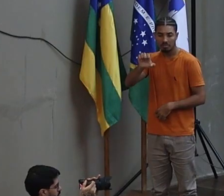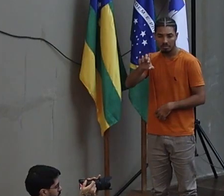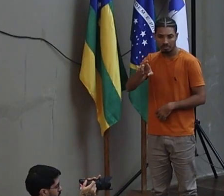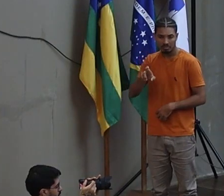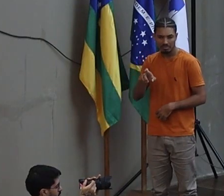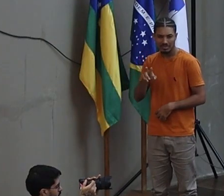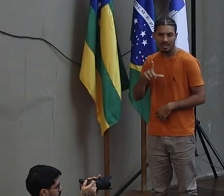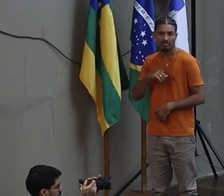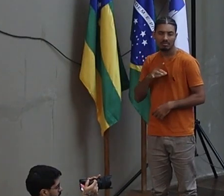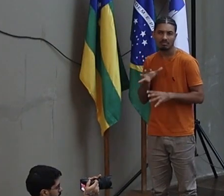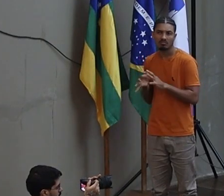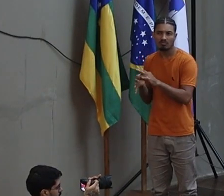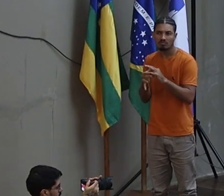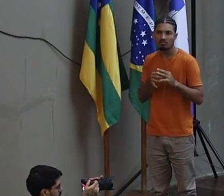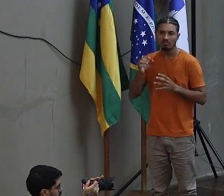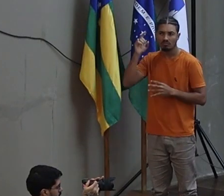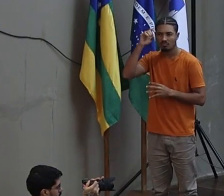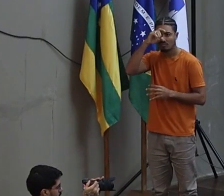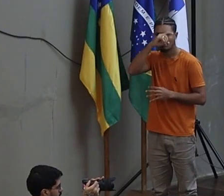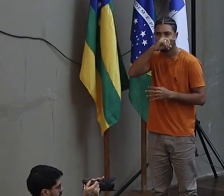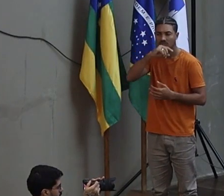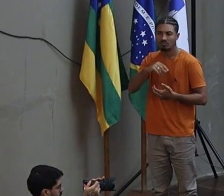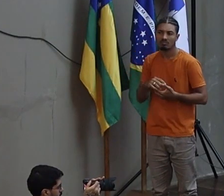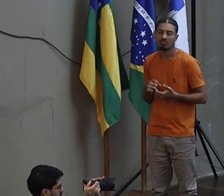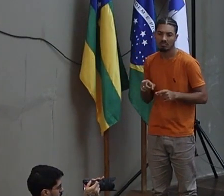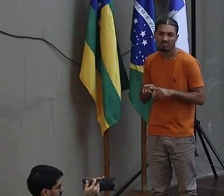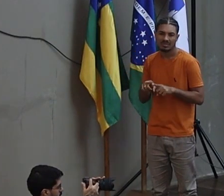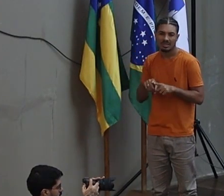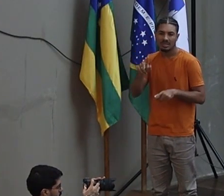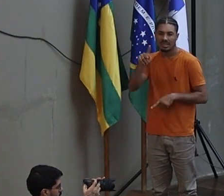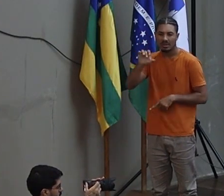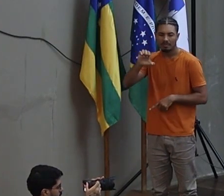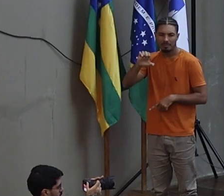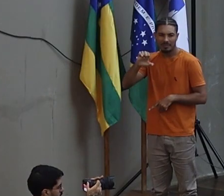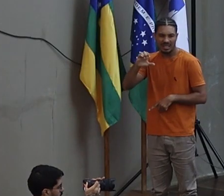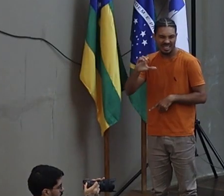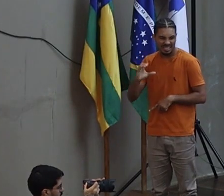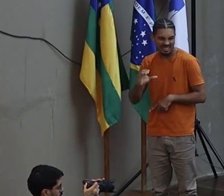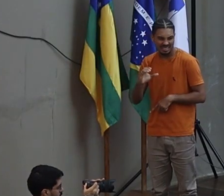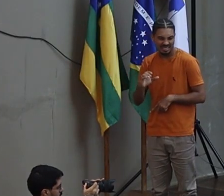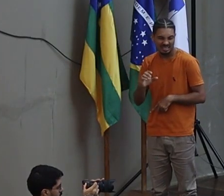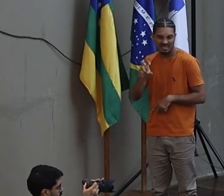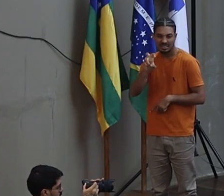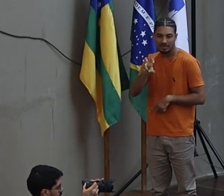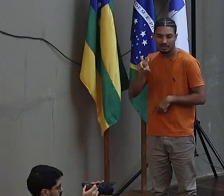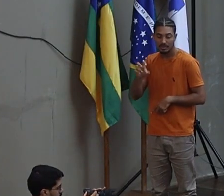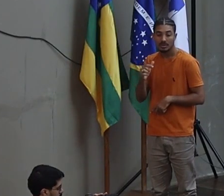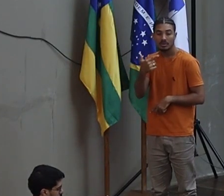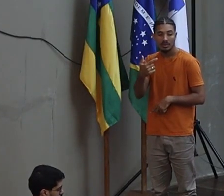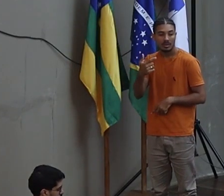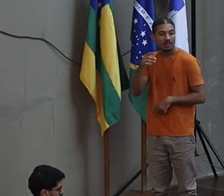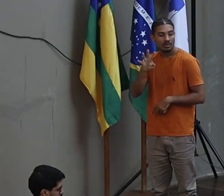um contexto muito difícil, né? Com a PEC 200, eu acho que vocês lembram, a PEC 55, 241,